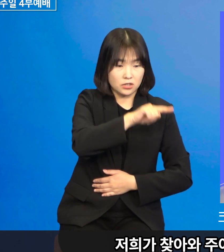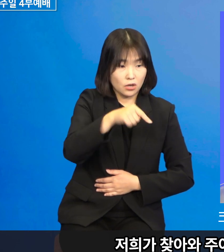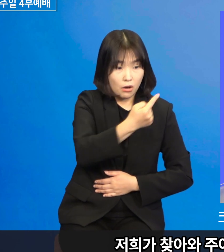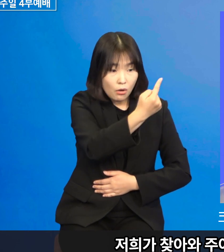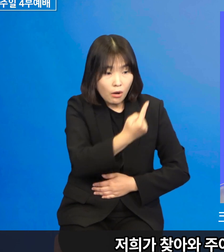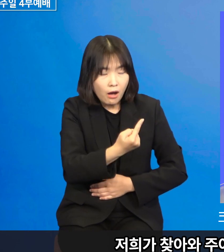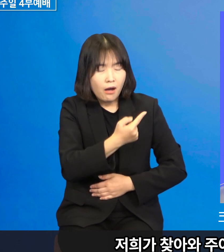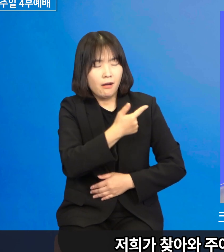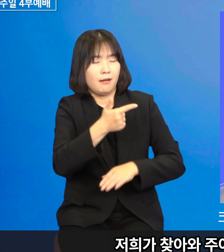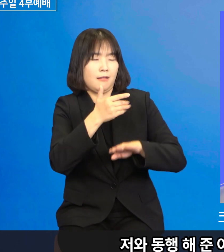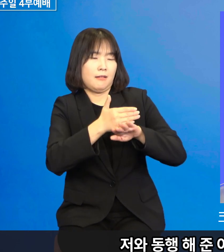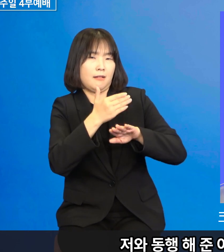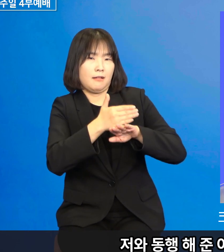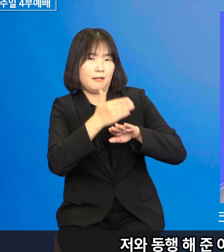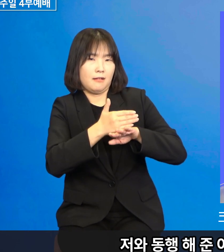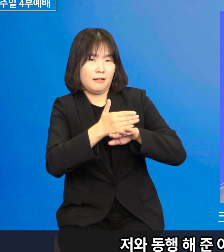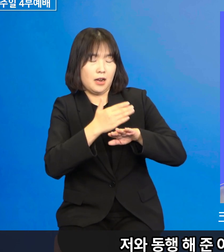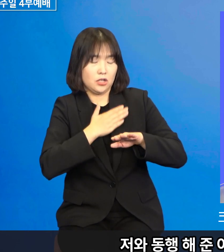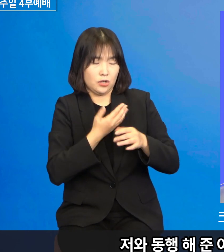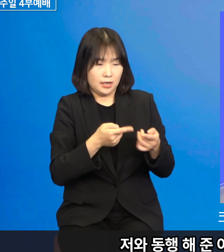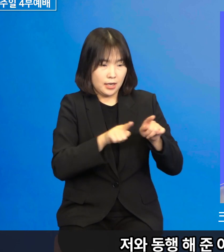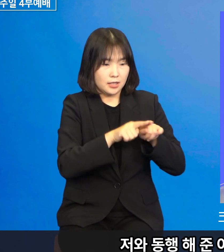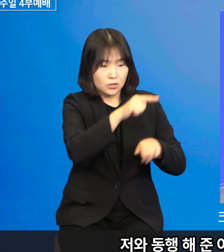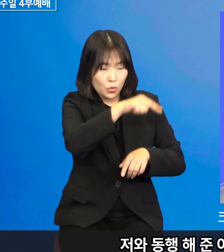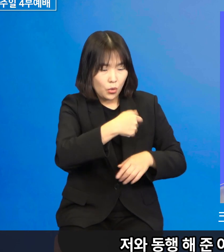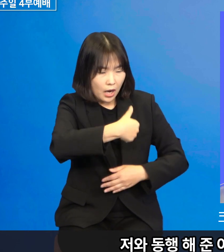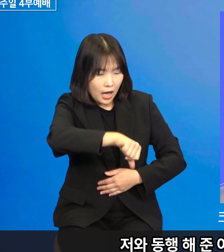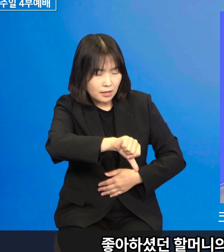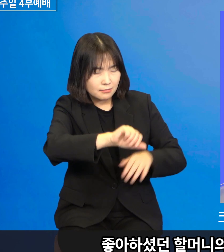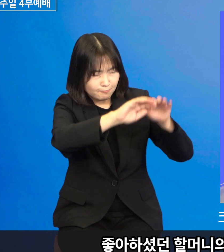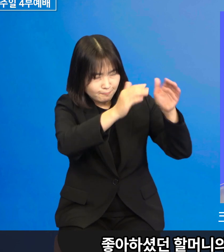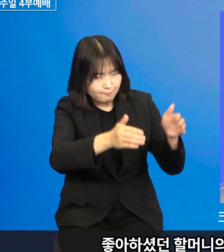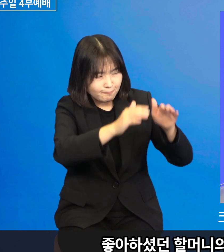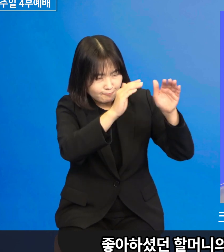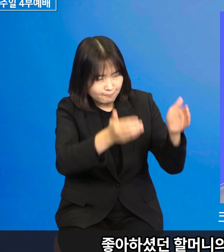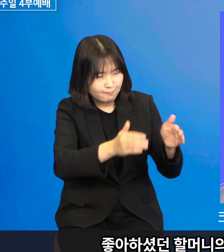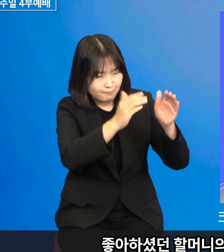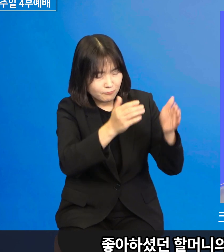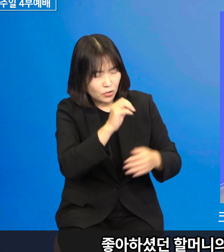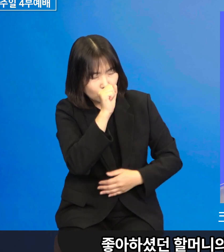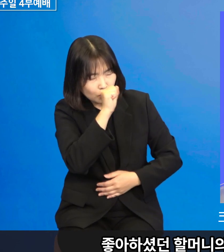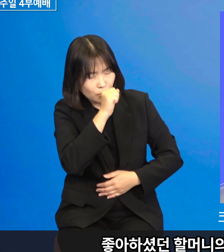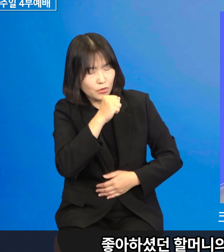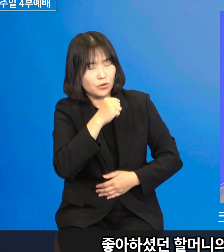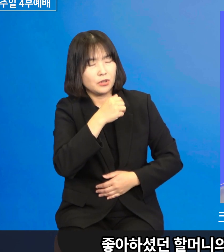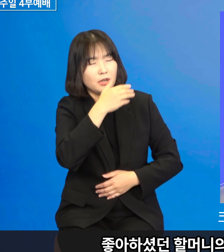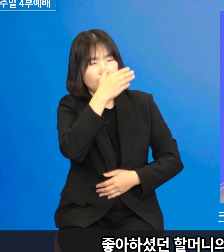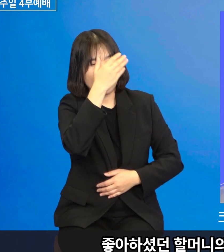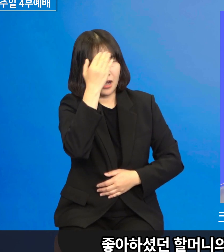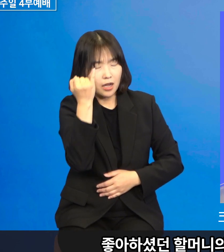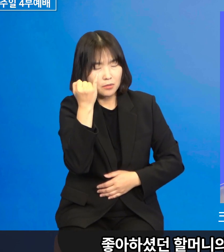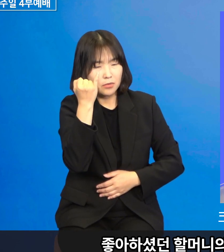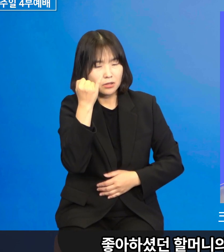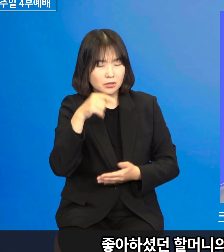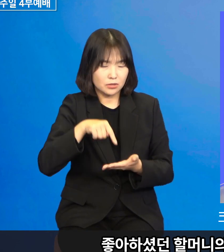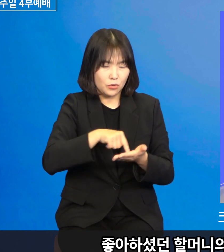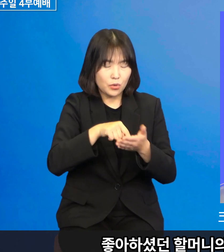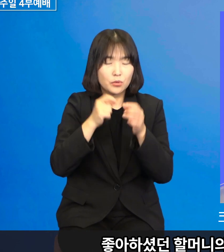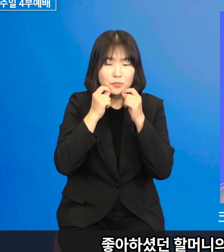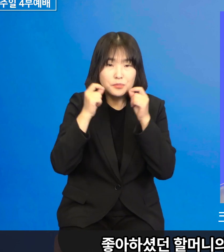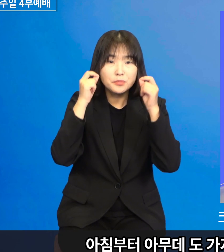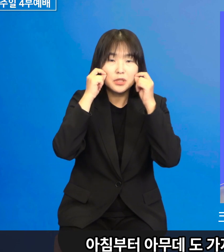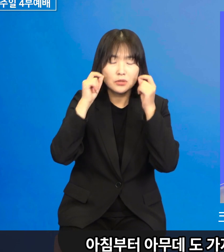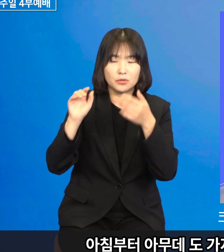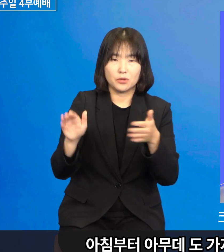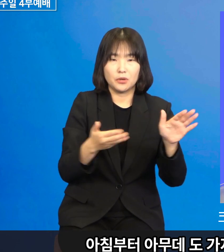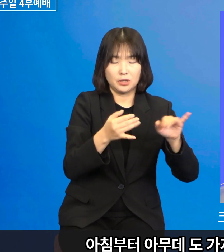너무 고맙다시며 저와 동행해 준 아들을 한참 쓰다듬고 좋아하셨던 할머니의 쓸쓸한 미소.